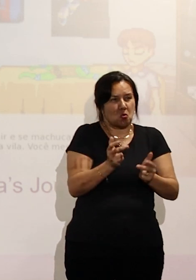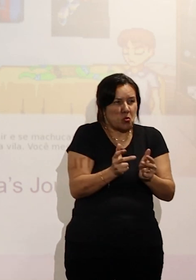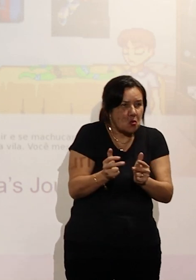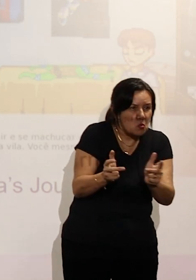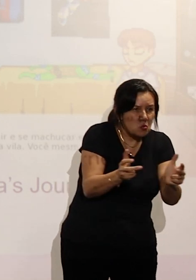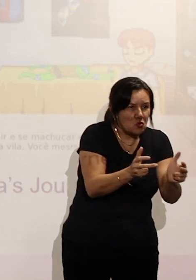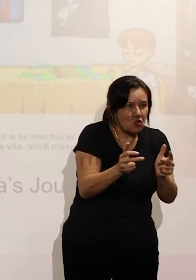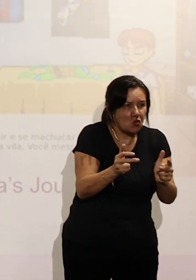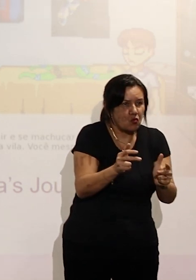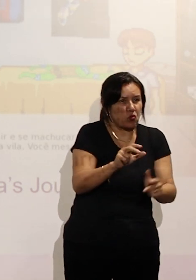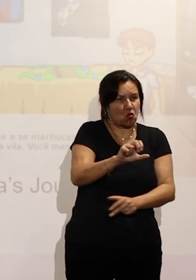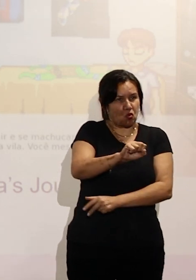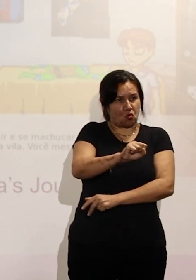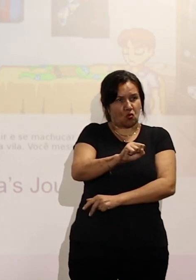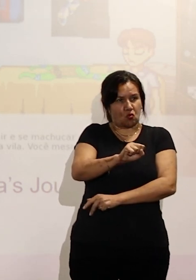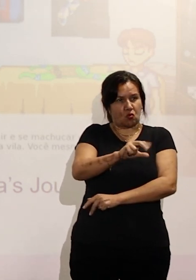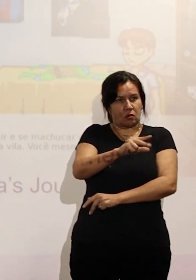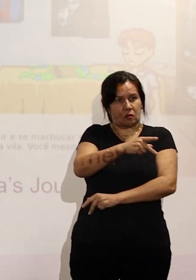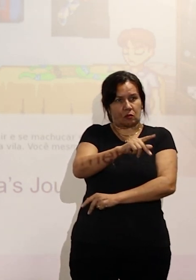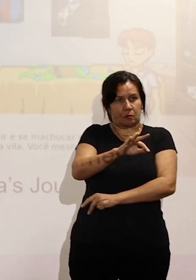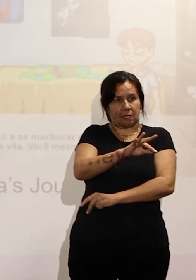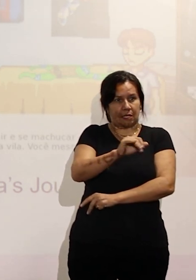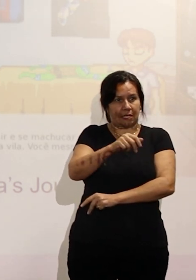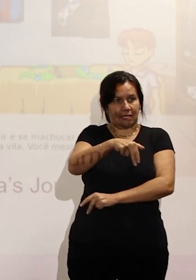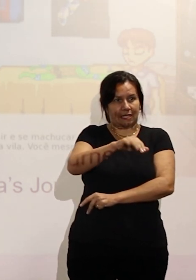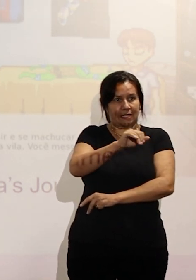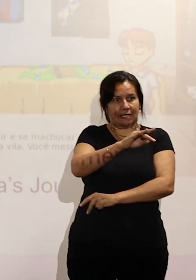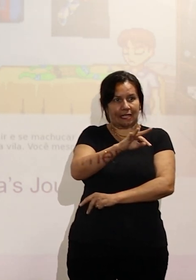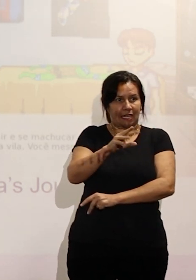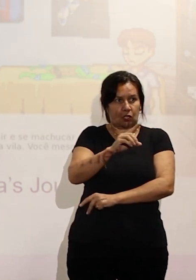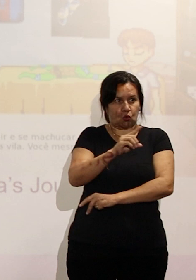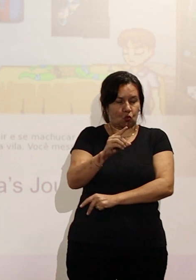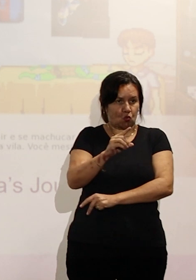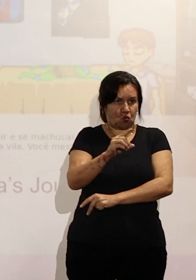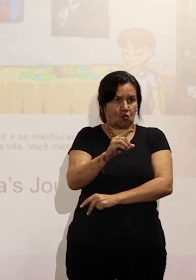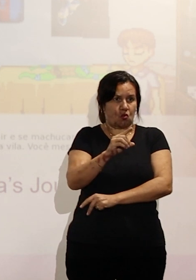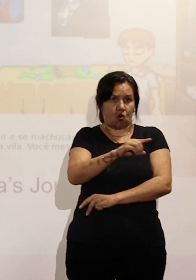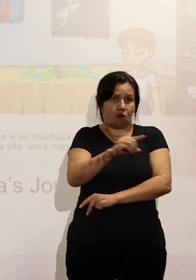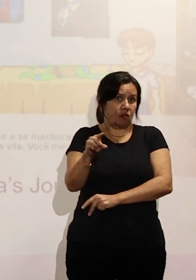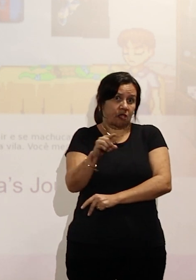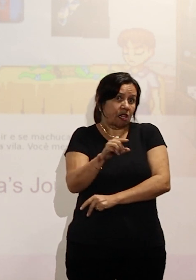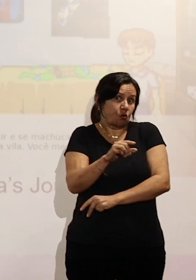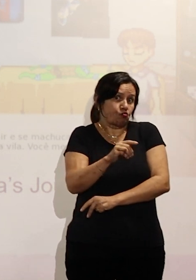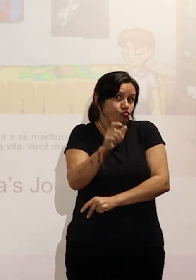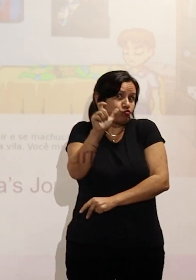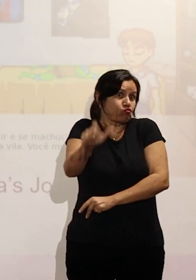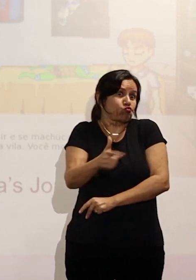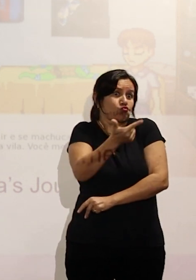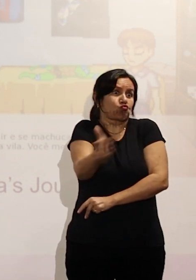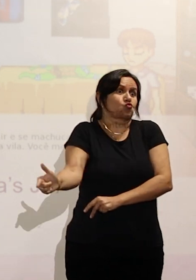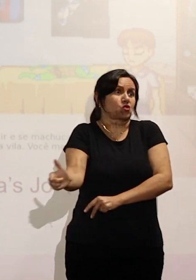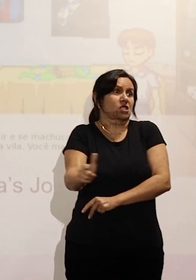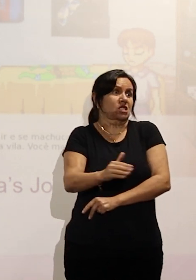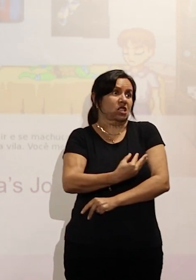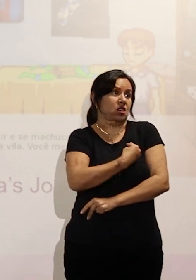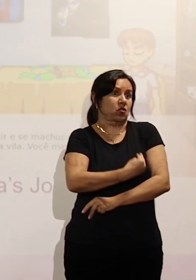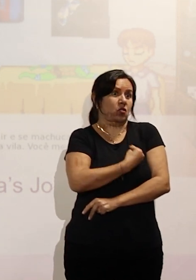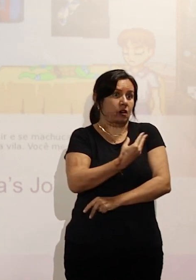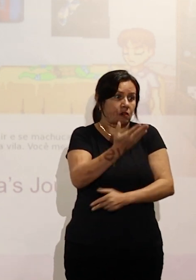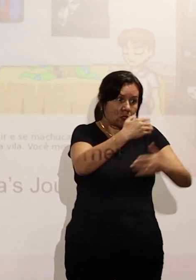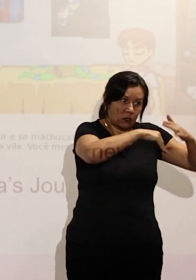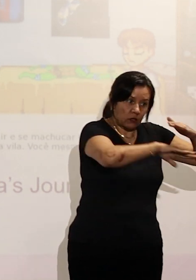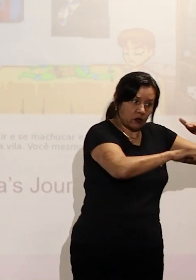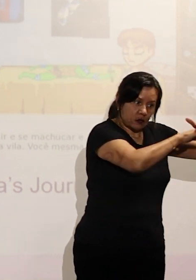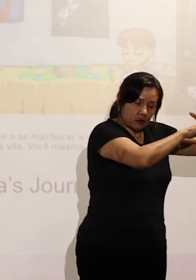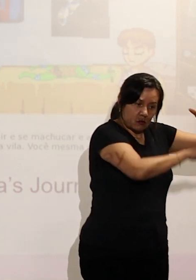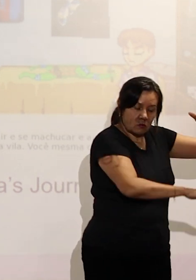Monogatari, e esse Madou Monogatari era muito legal porque você não tinha uma barra de vida, você tinha um smiley que ficava embaixo, que era